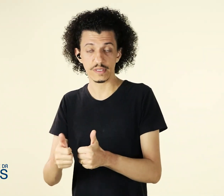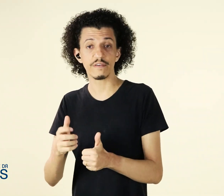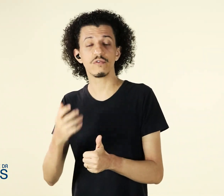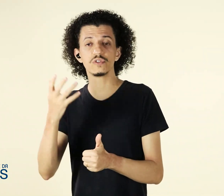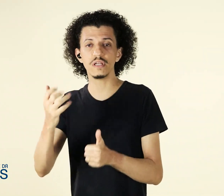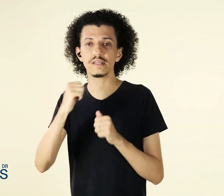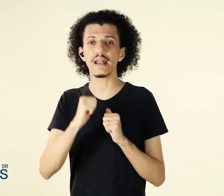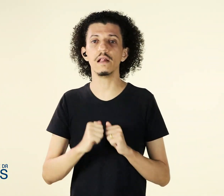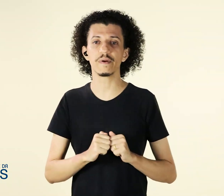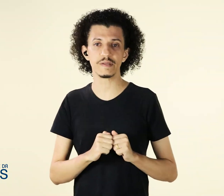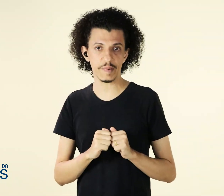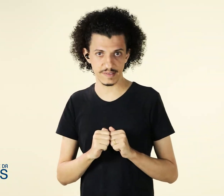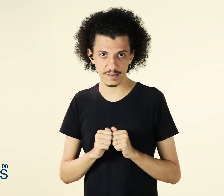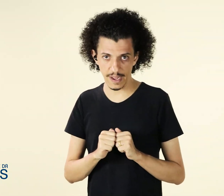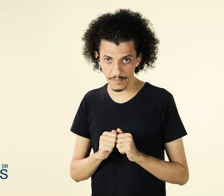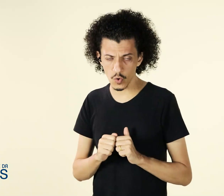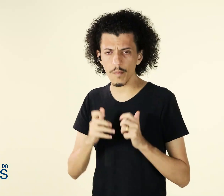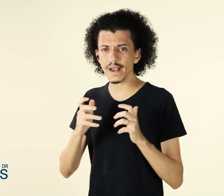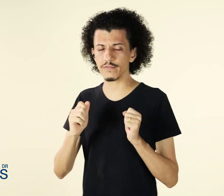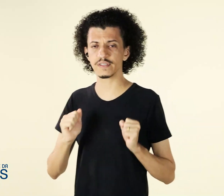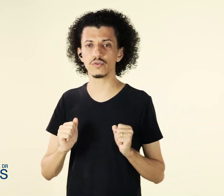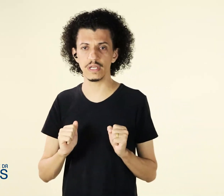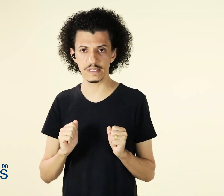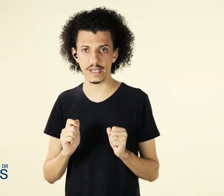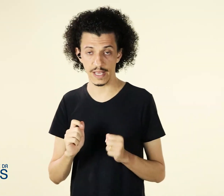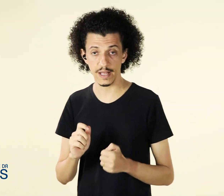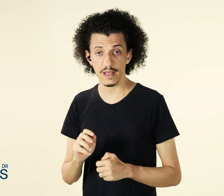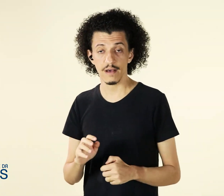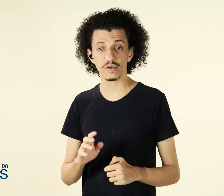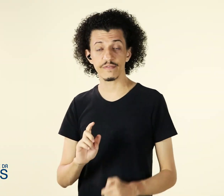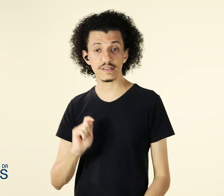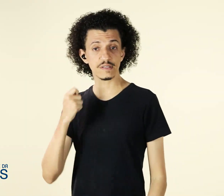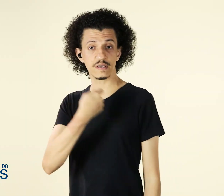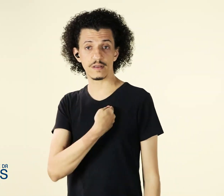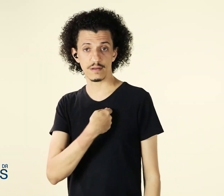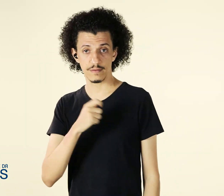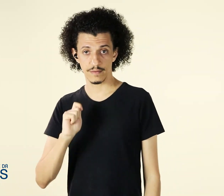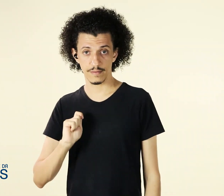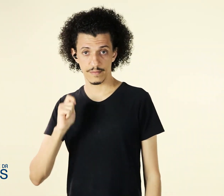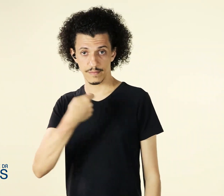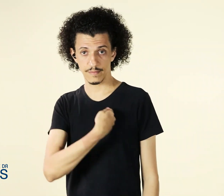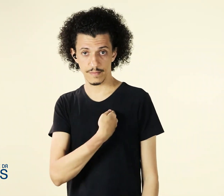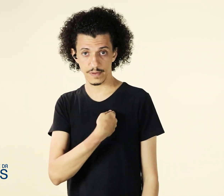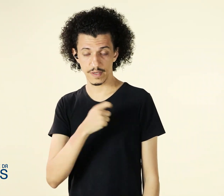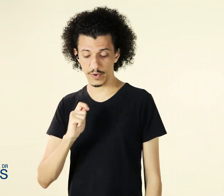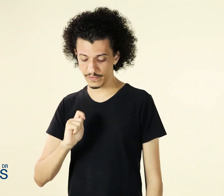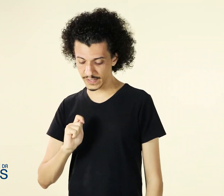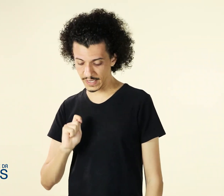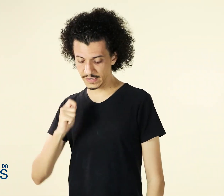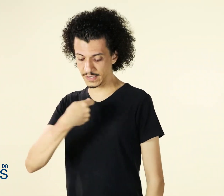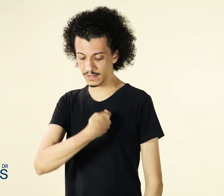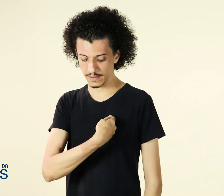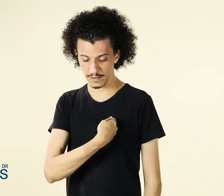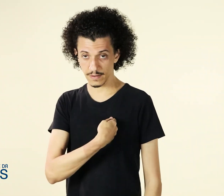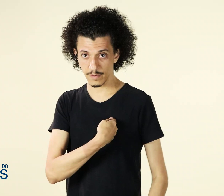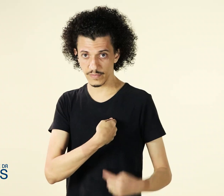vai utilizar ele para se apresentar. Como é que você utiliza ele? Você faz assim. Você pode fazer assim,